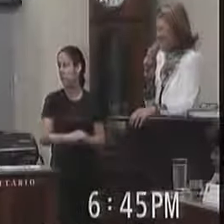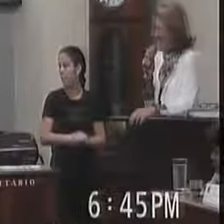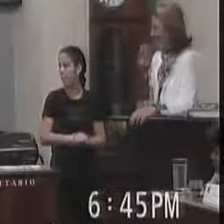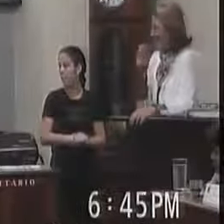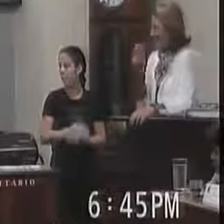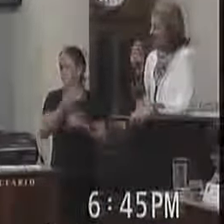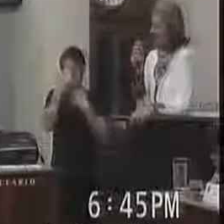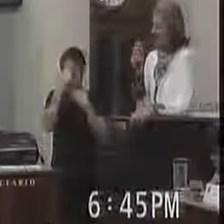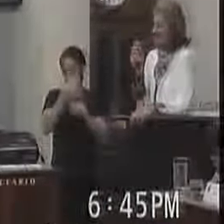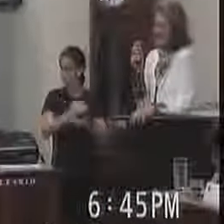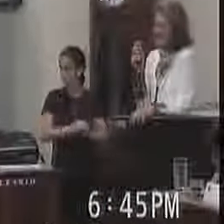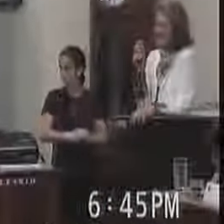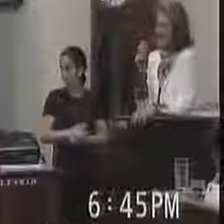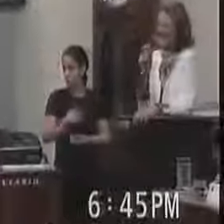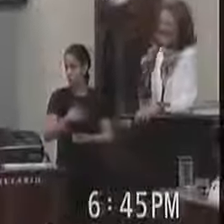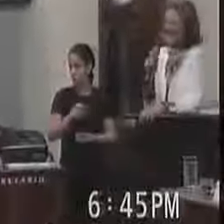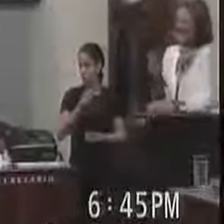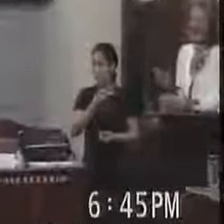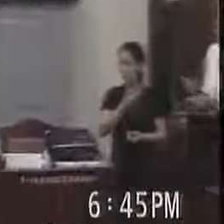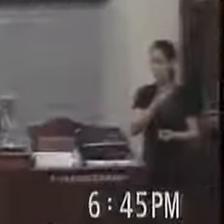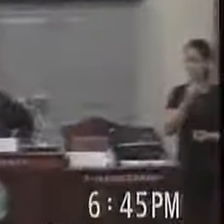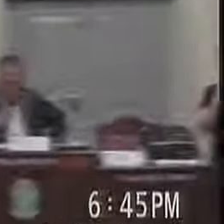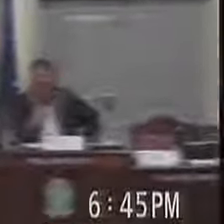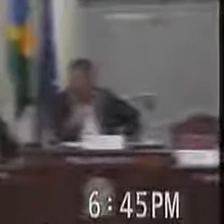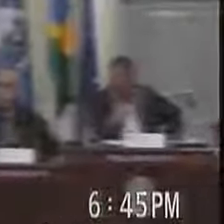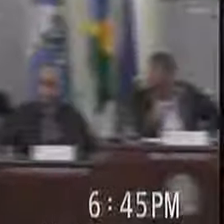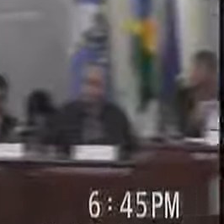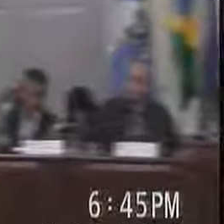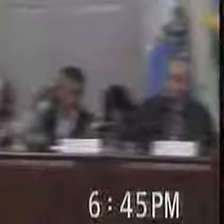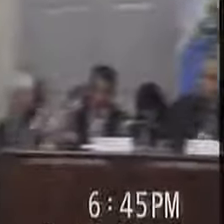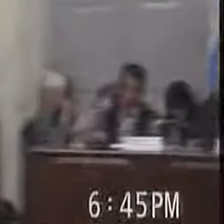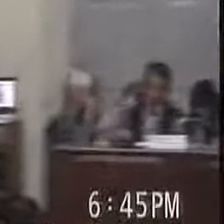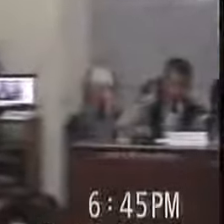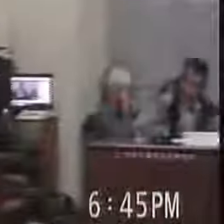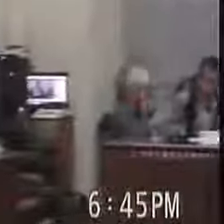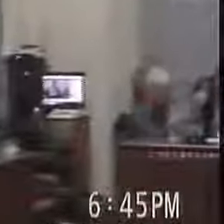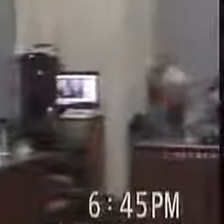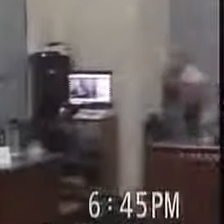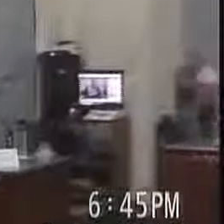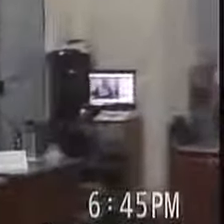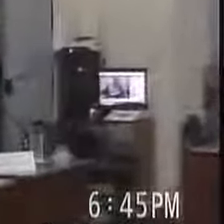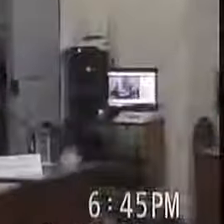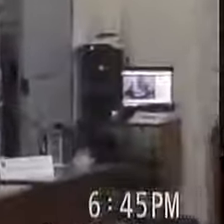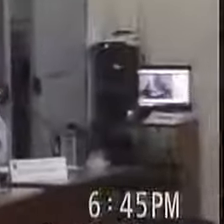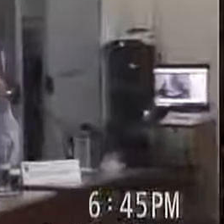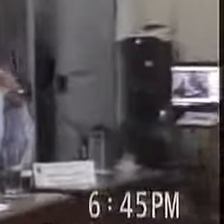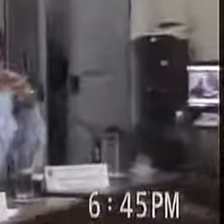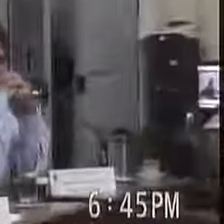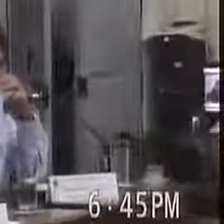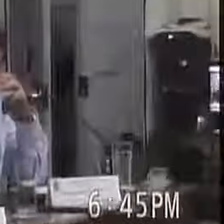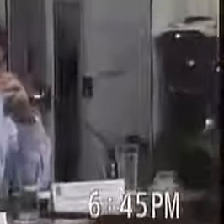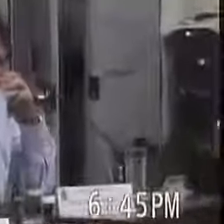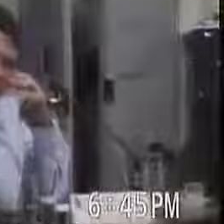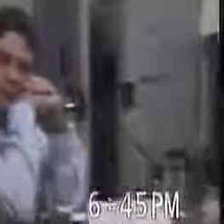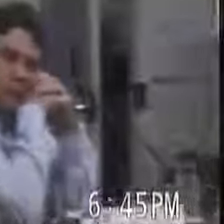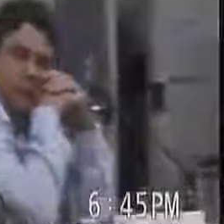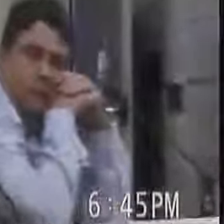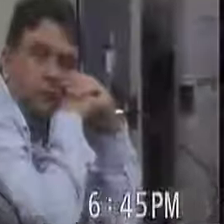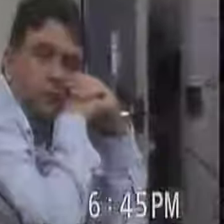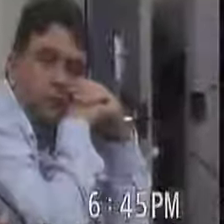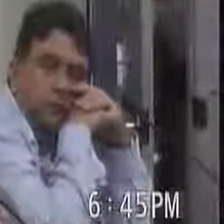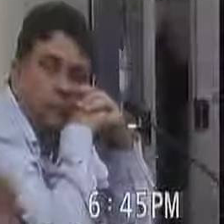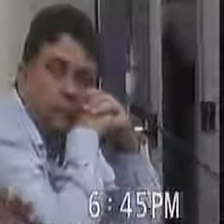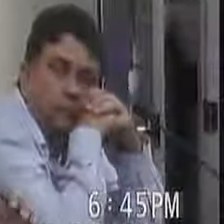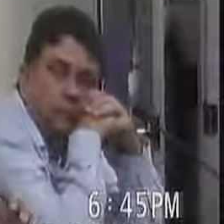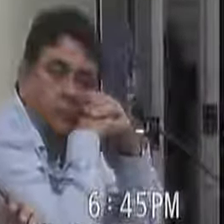obrigada vereador professor Rafael boa noite secretária Cida Almeida cumprimento a todos seus colaboradores eu digo que